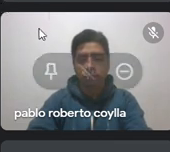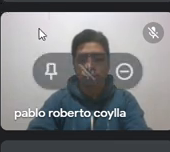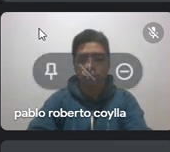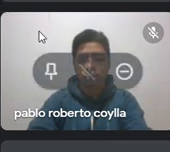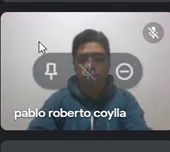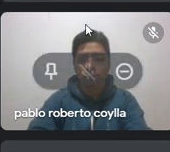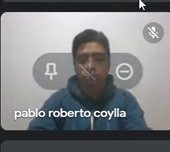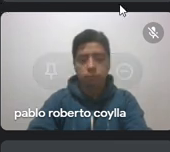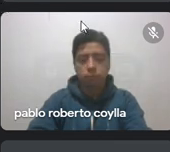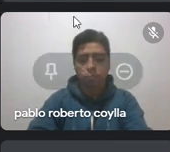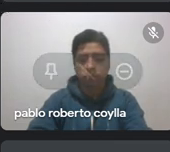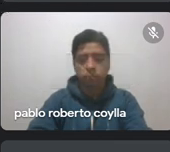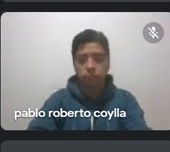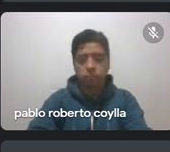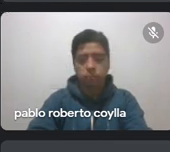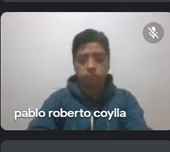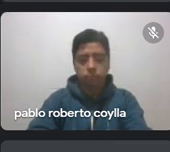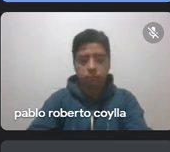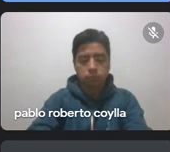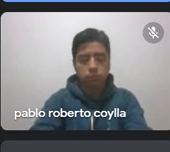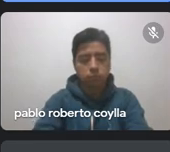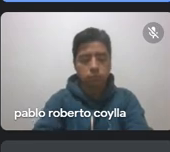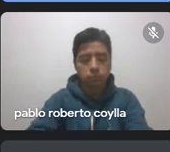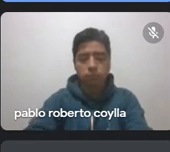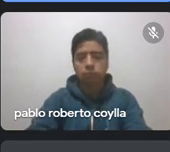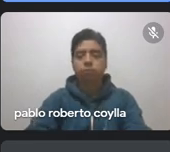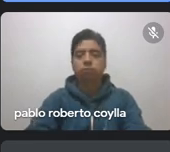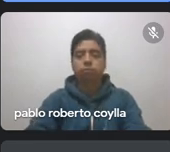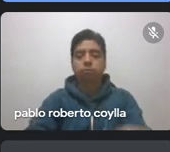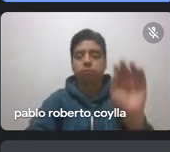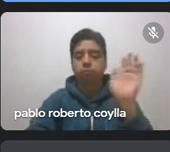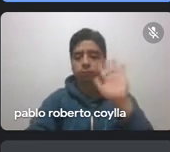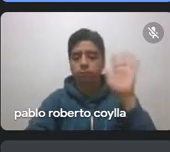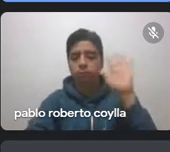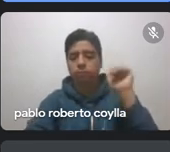muchas gracias. Chao, profe. Chao, chao. Gracias, nos vemos.